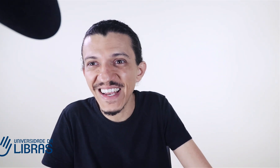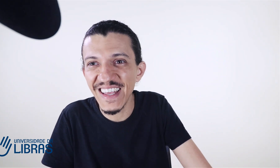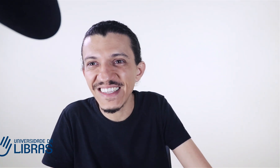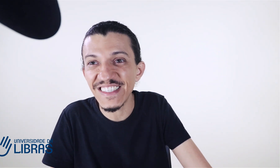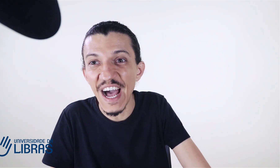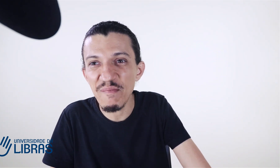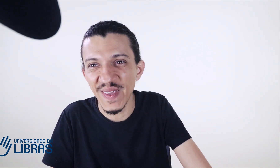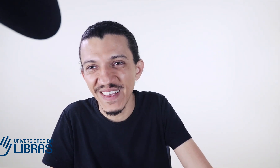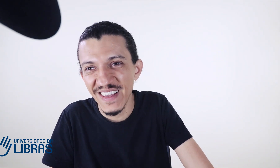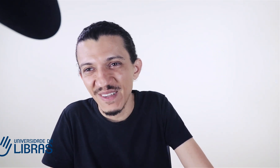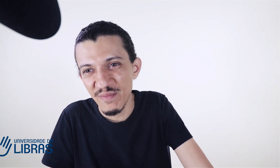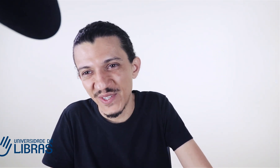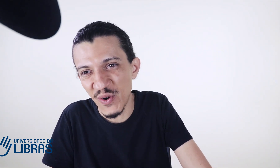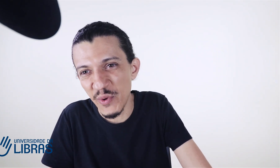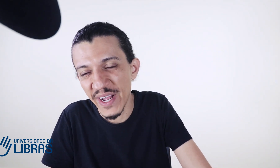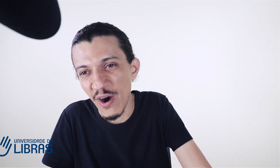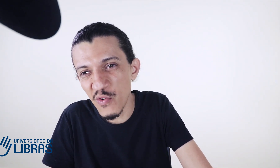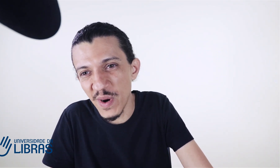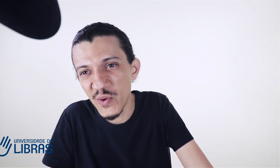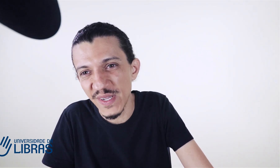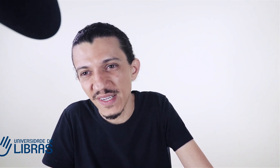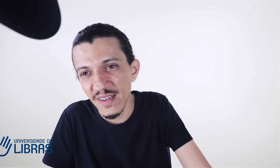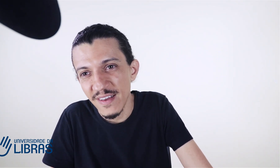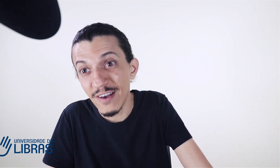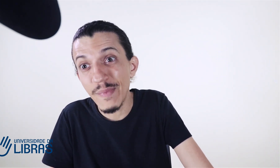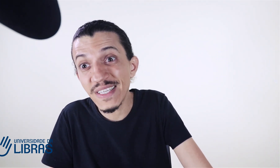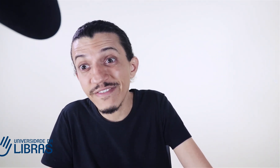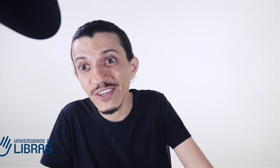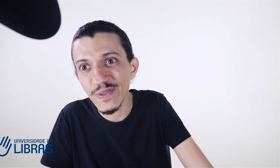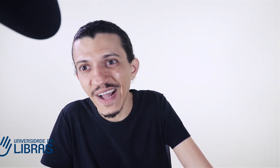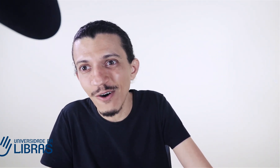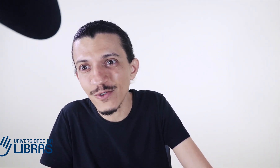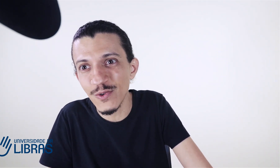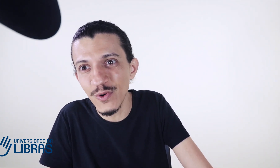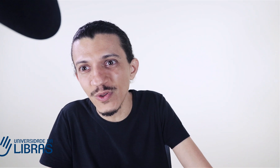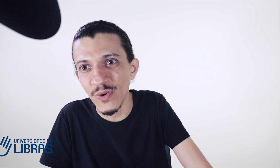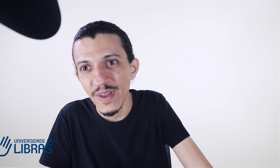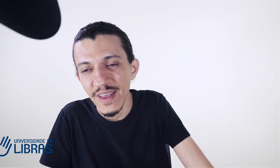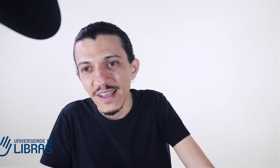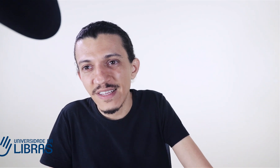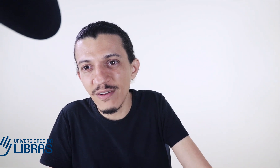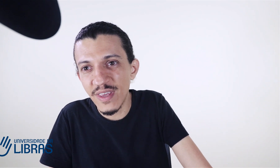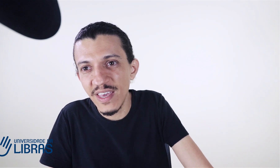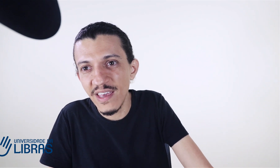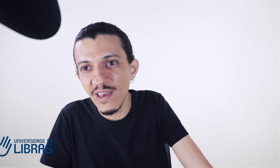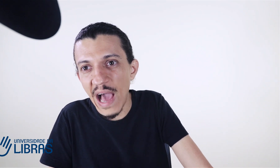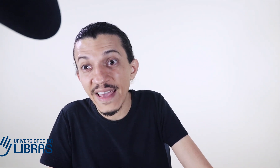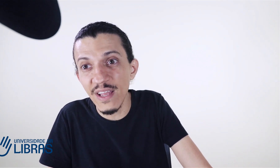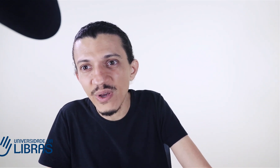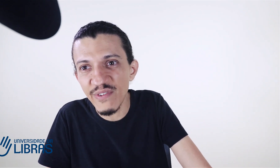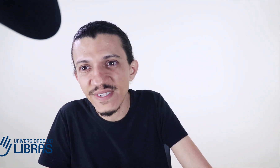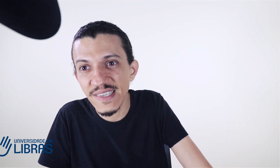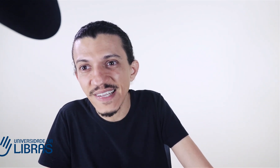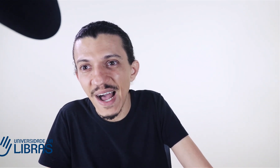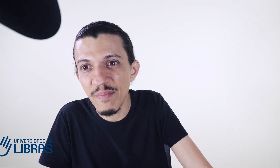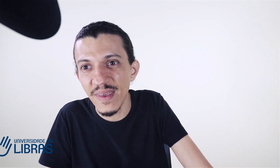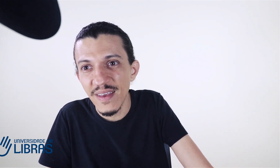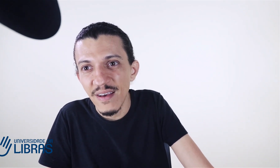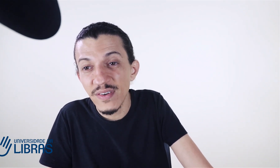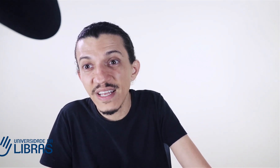que sabe se comunicar alguma coisa. E como é que você vai ajudar o surdo, sendo que aquilo que você sabe, você não